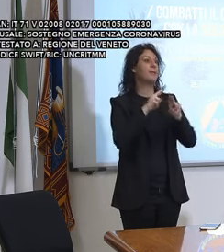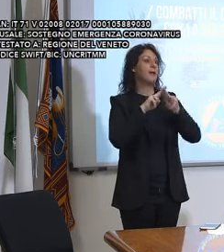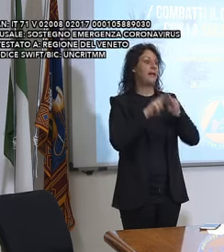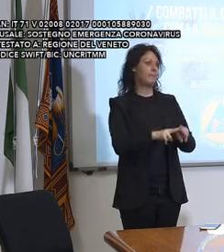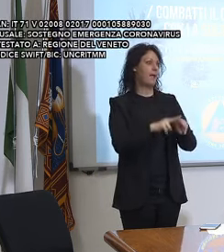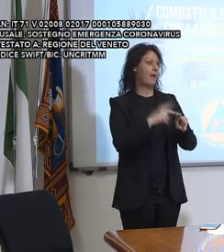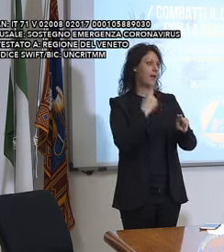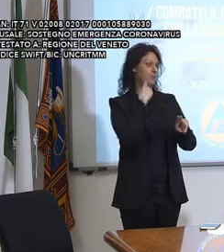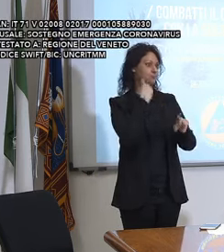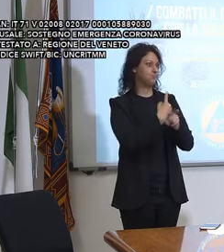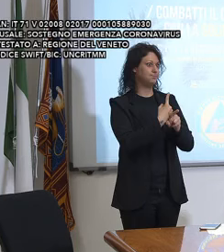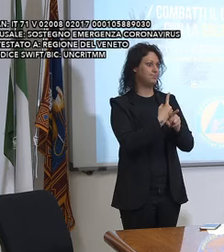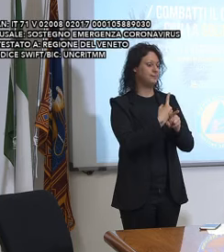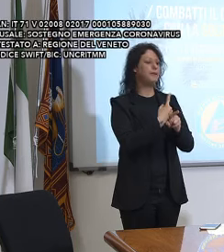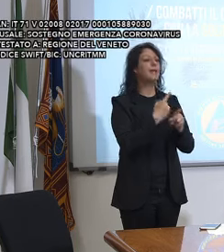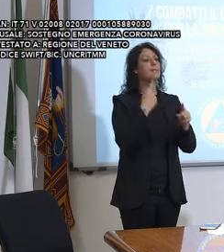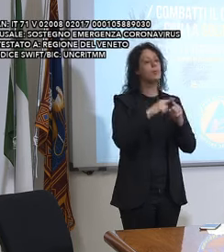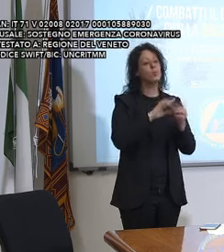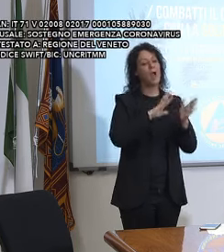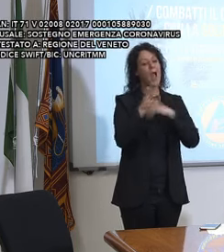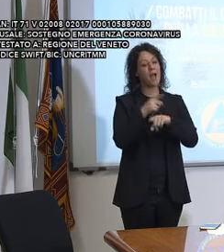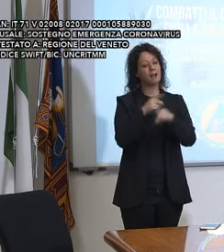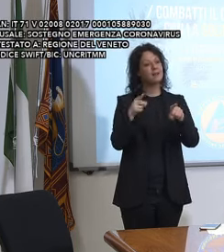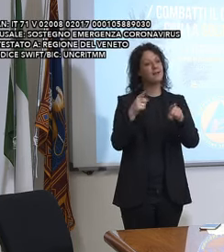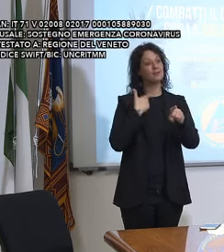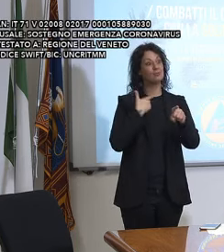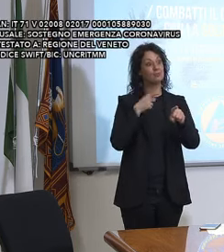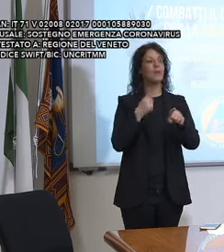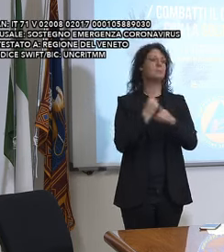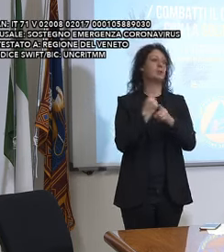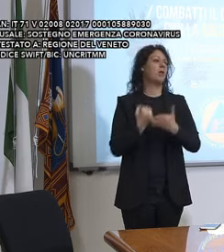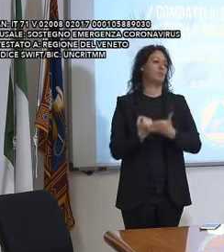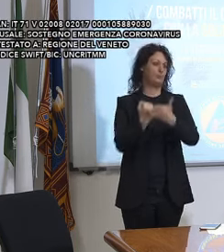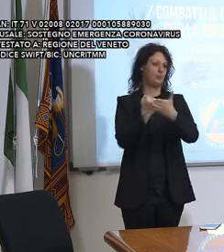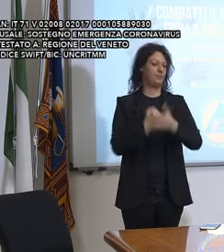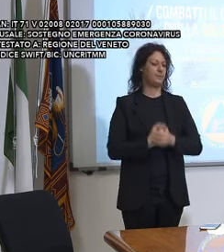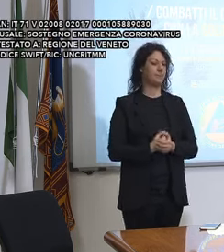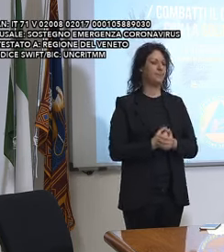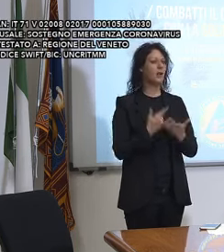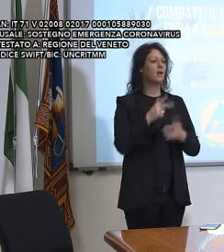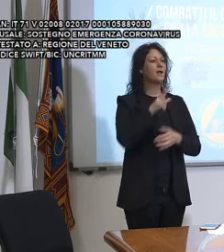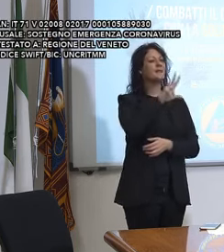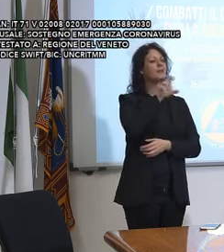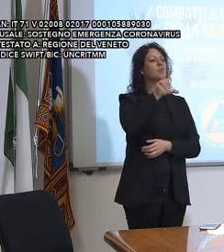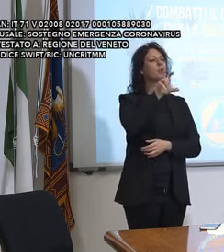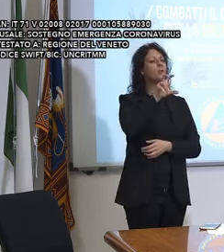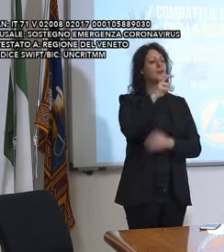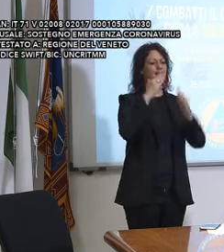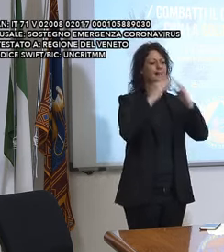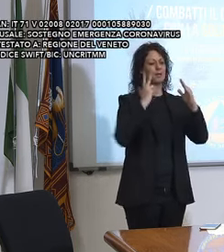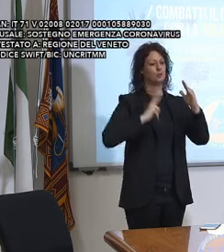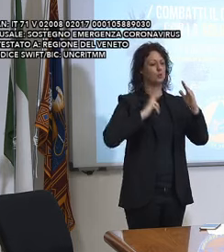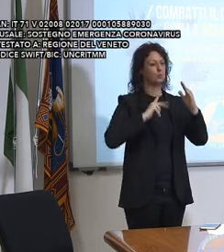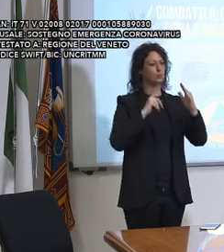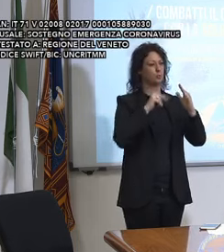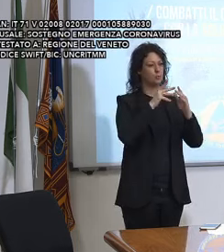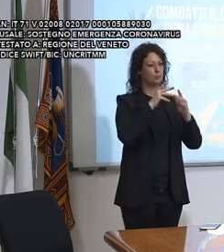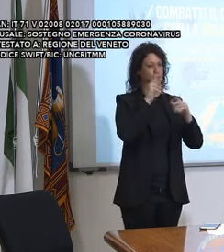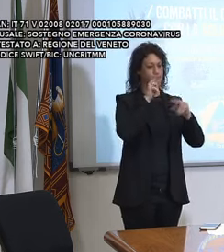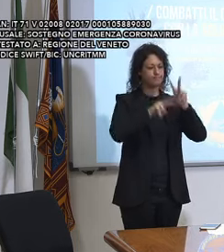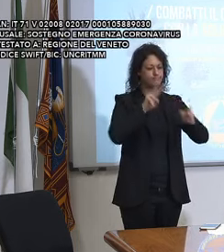assistere tutto il resto. Allora, rispetto alle 330 strutture che sono state appunto oggetto di screening di